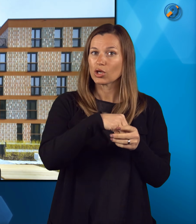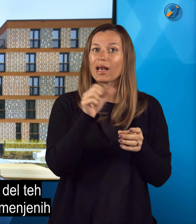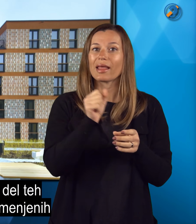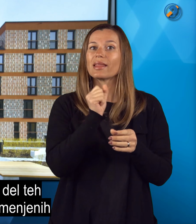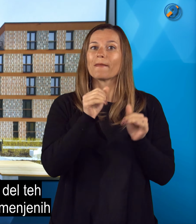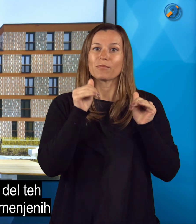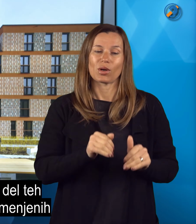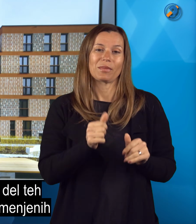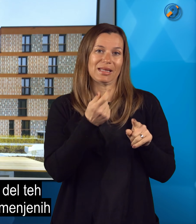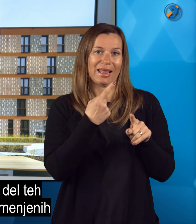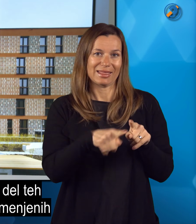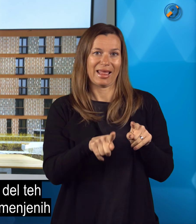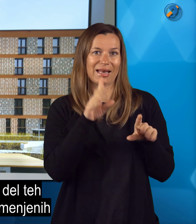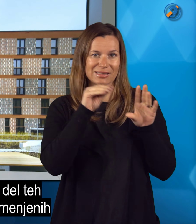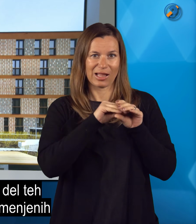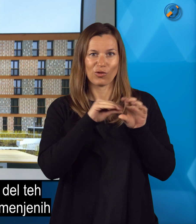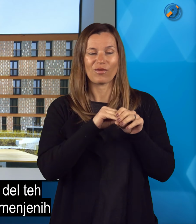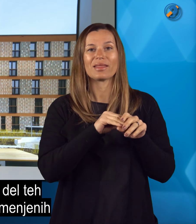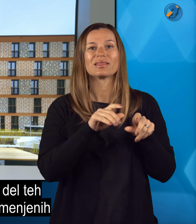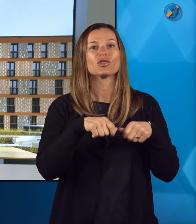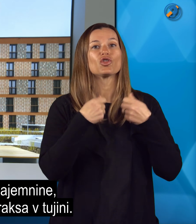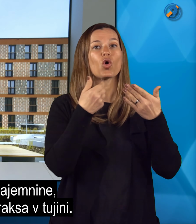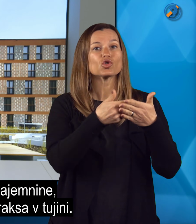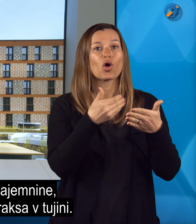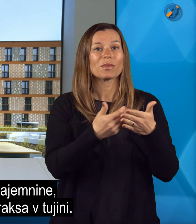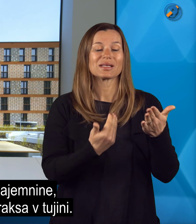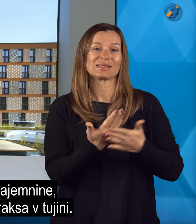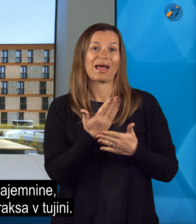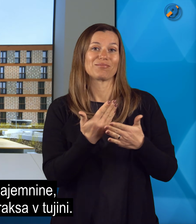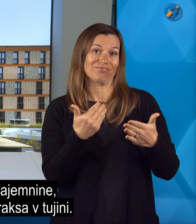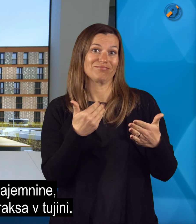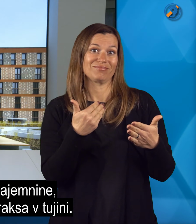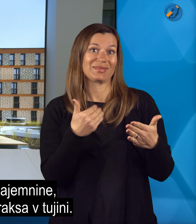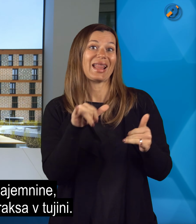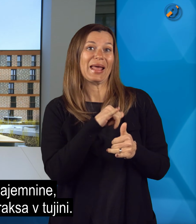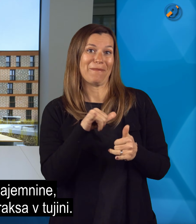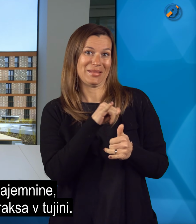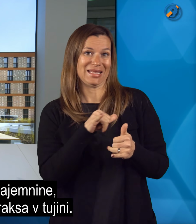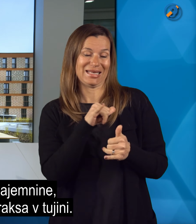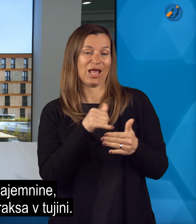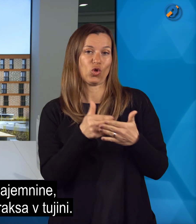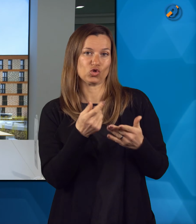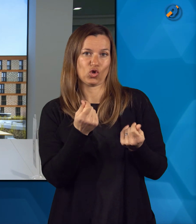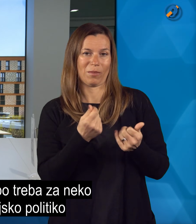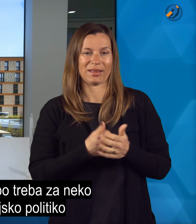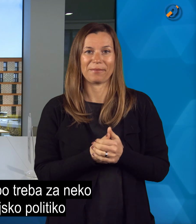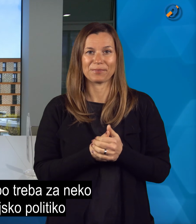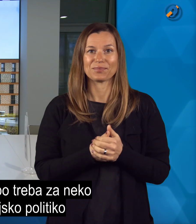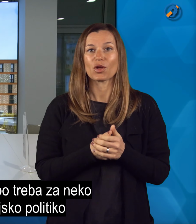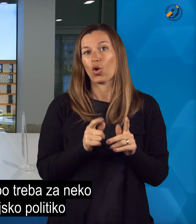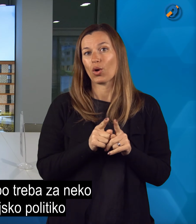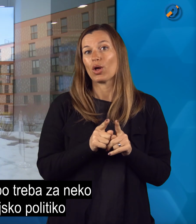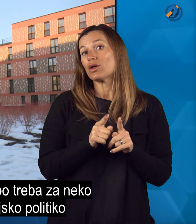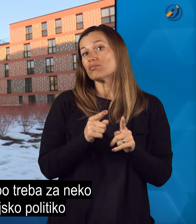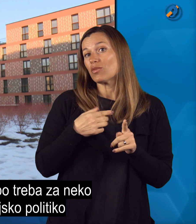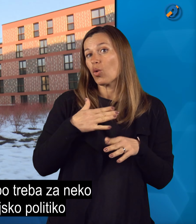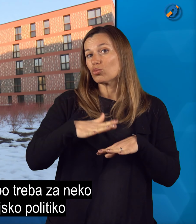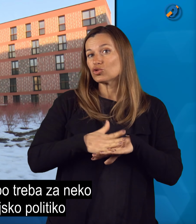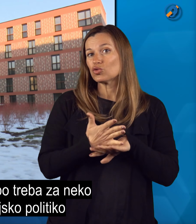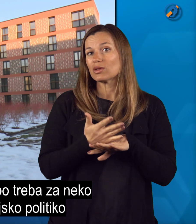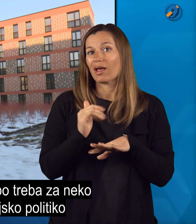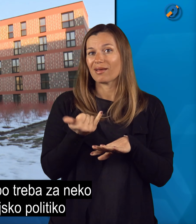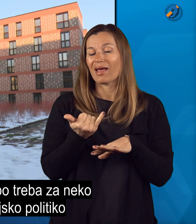vključili, da mora biti del teh stanovanj namenjen za dostopne najemnine, kar je praksa v tujini, marsikje. Naš občutek je,